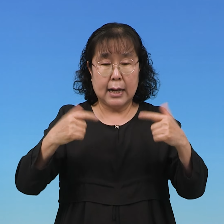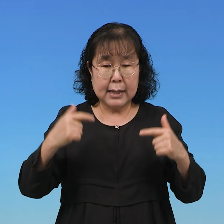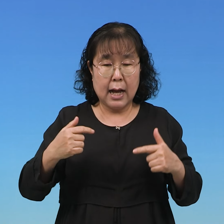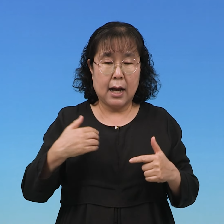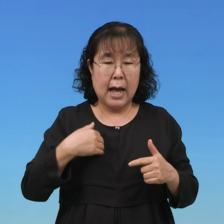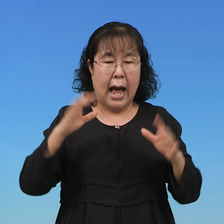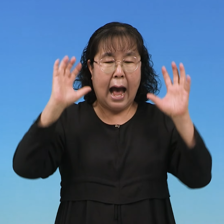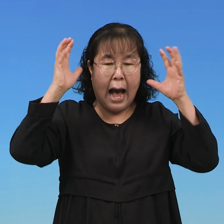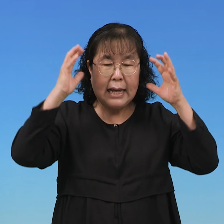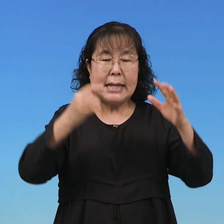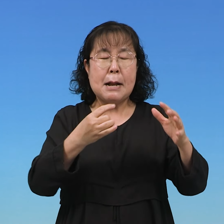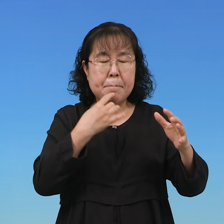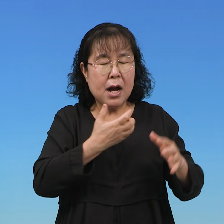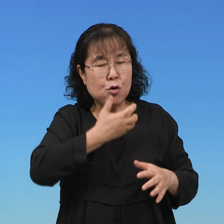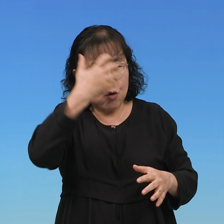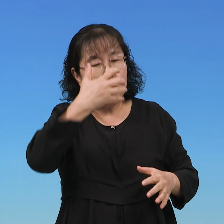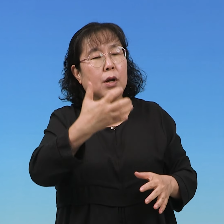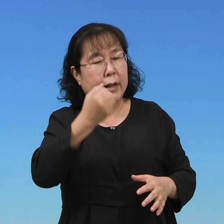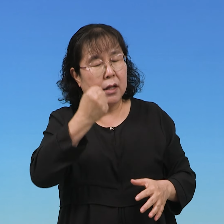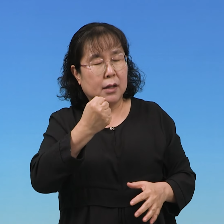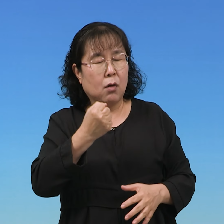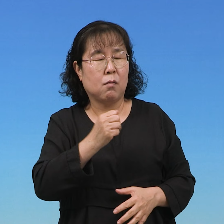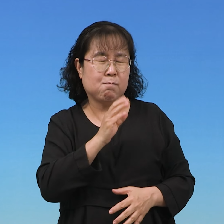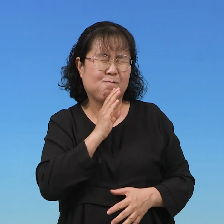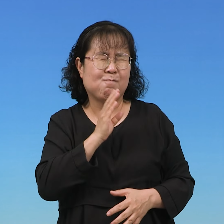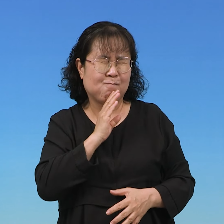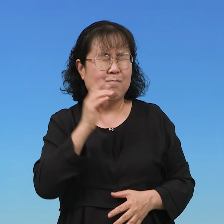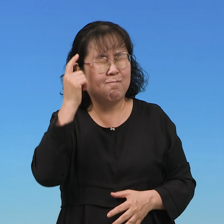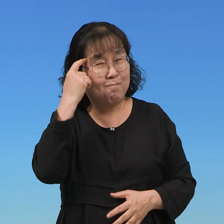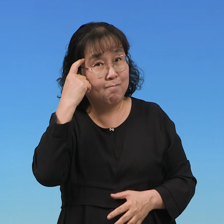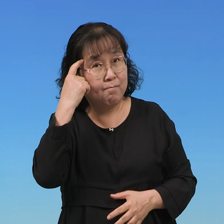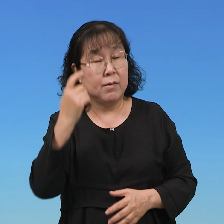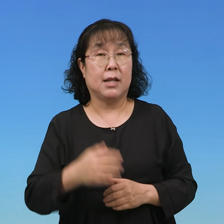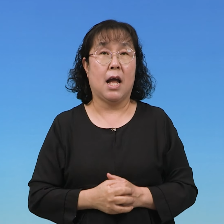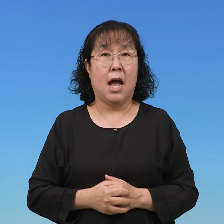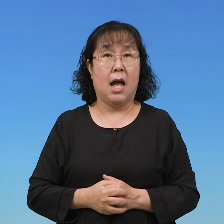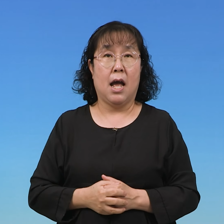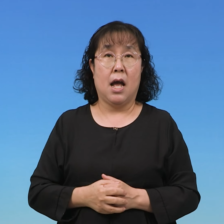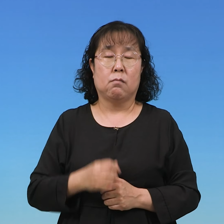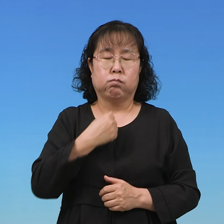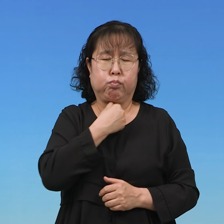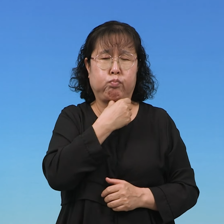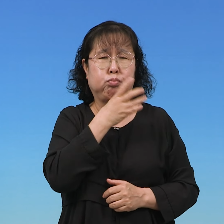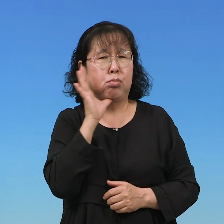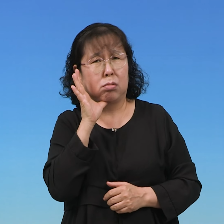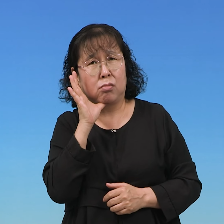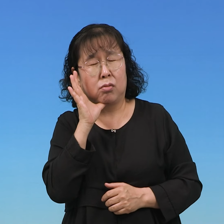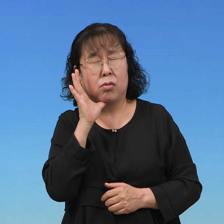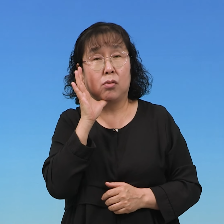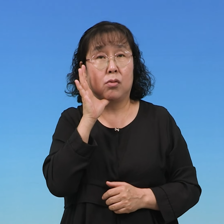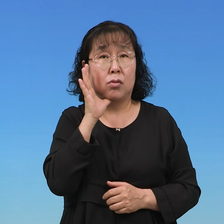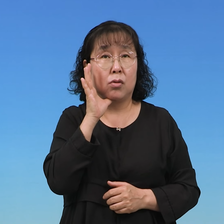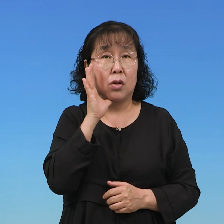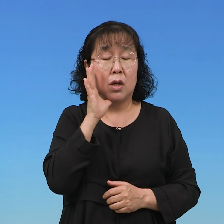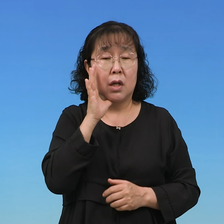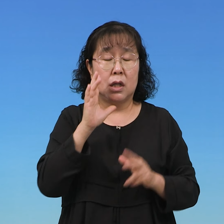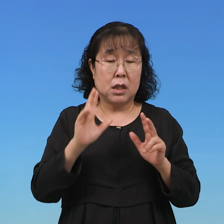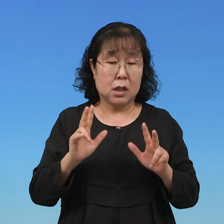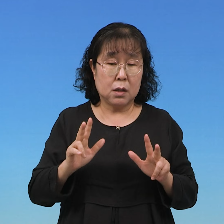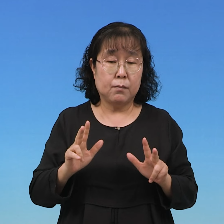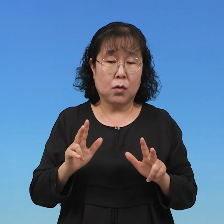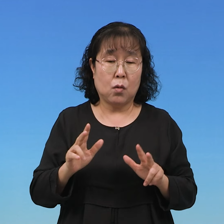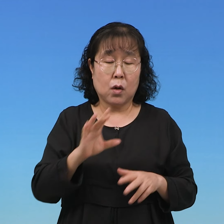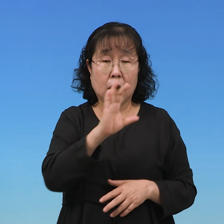그분도 꿈이 없는데, 여러분 여기 50대, 60대, 70대, 80대 어른들 중에